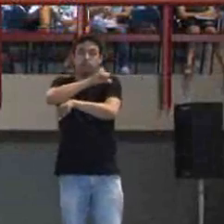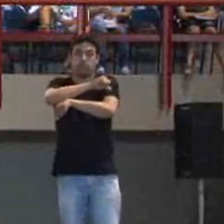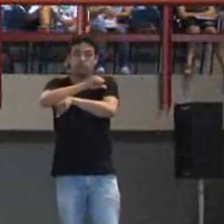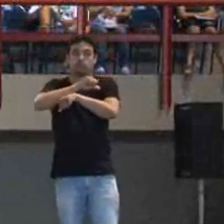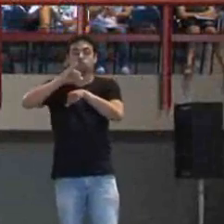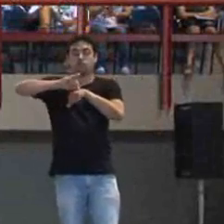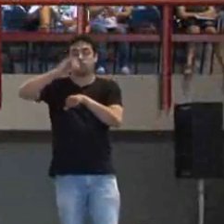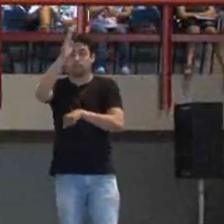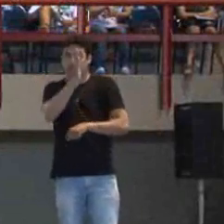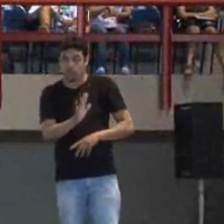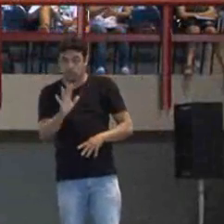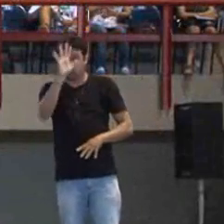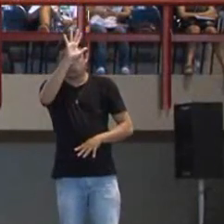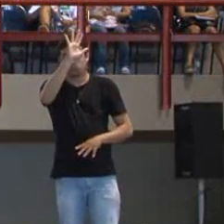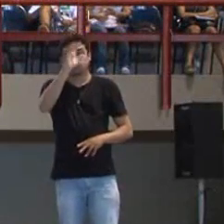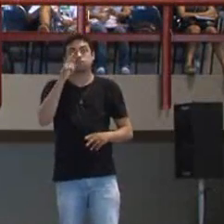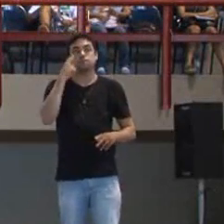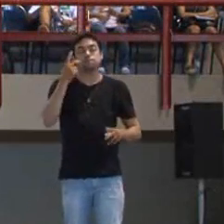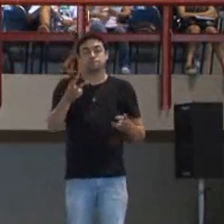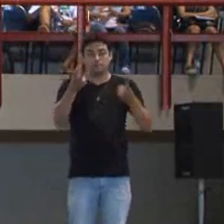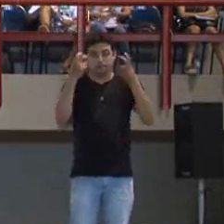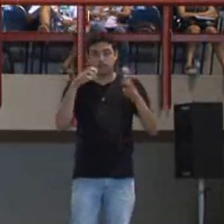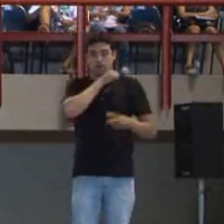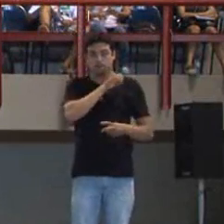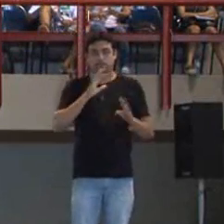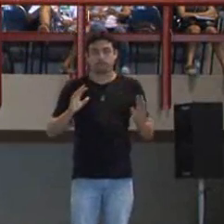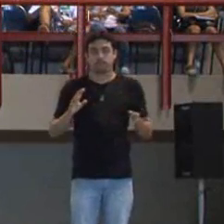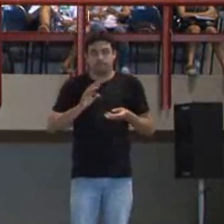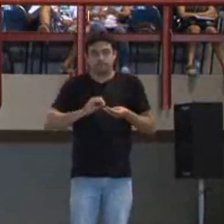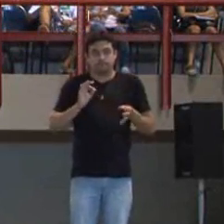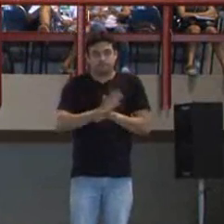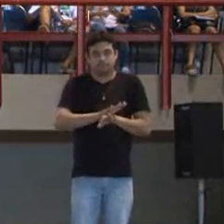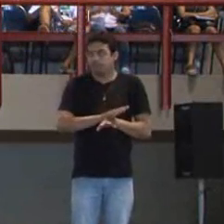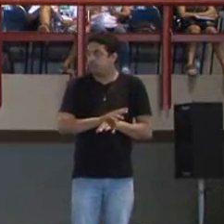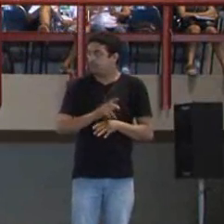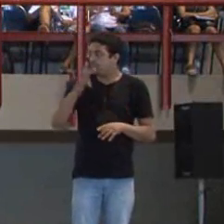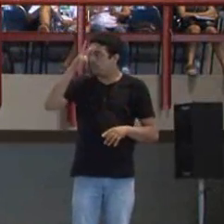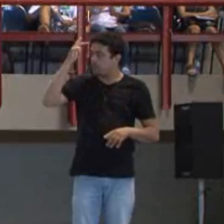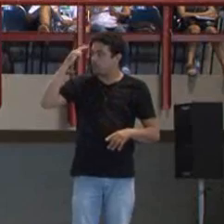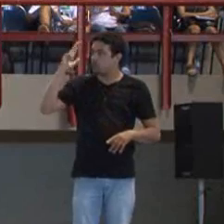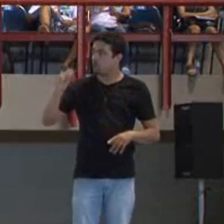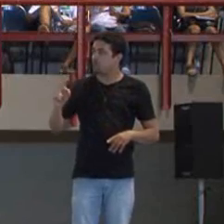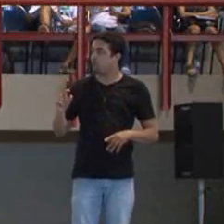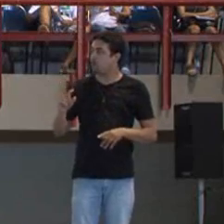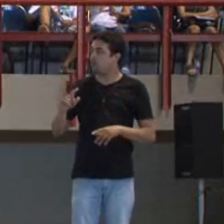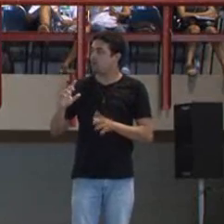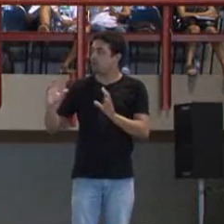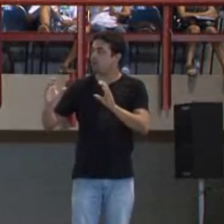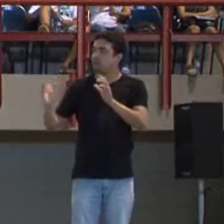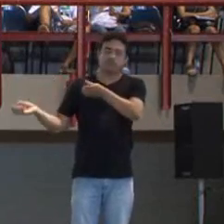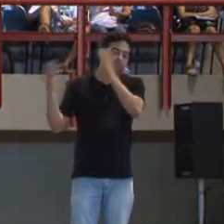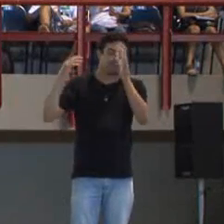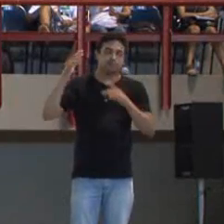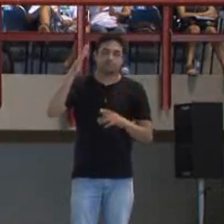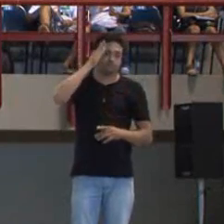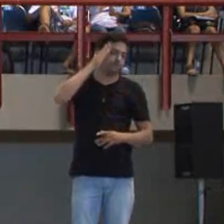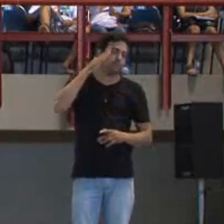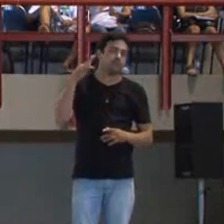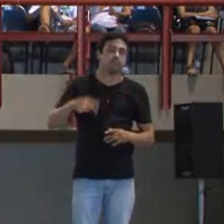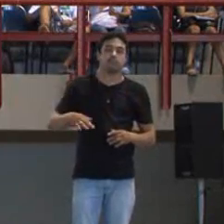Agora, só deduçãozinha rápida para encerrar. Tá? Senão daqui a pouco alguém atira o Datacho na minha cabeça aqui.